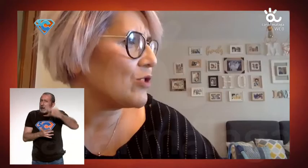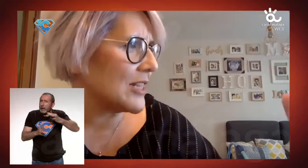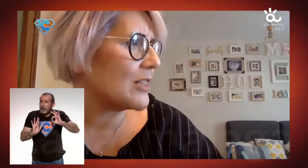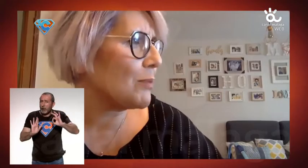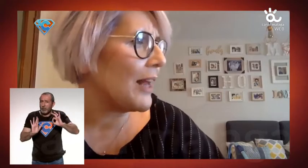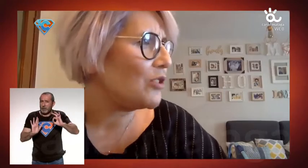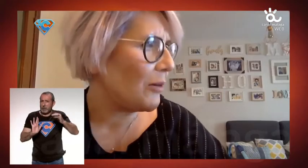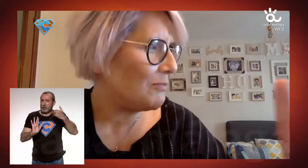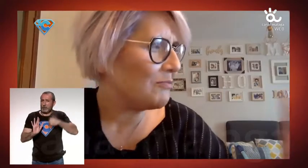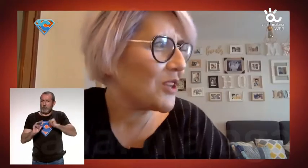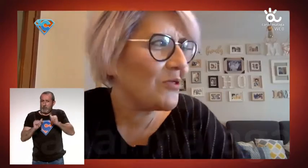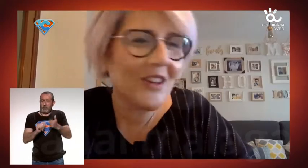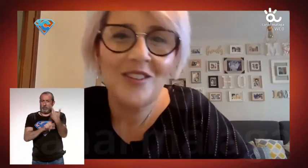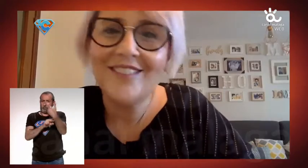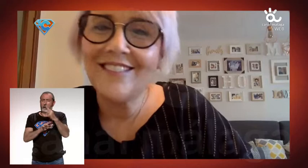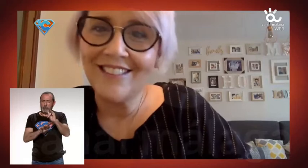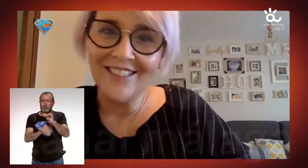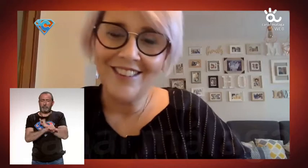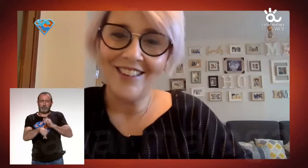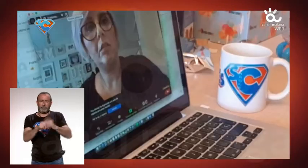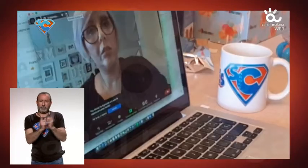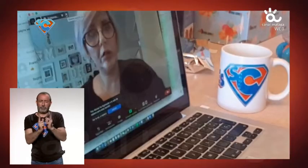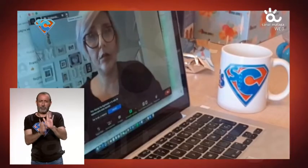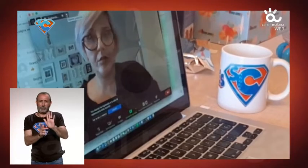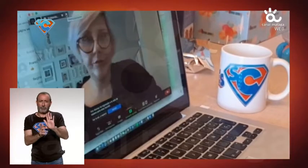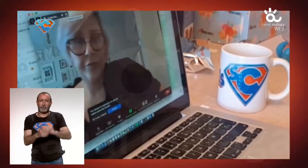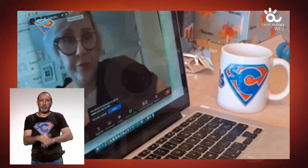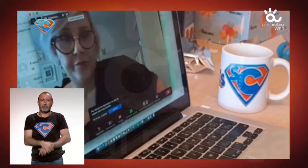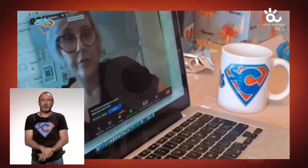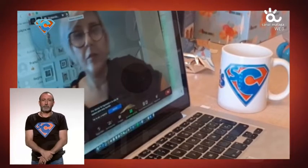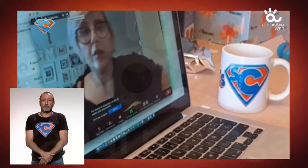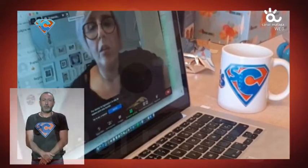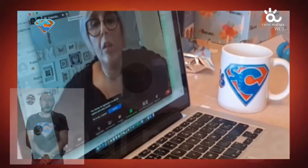ya nos está esperando. Segundito.